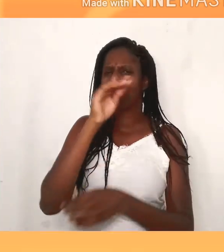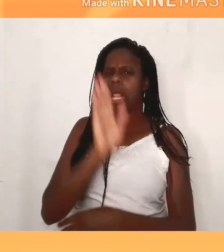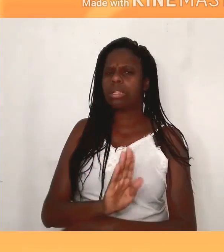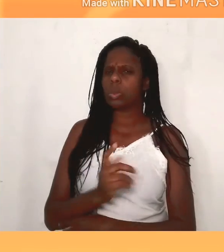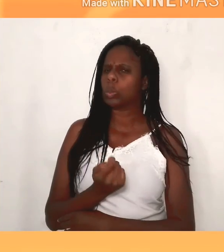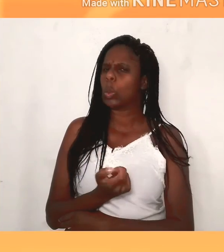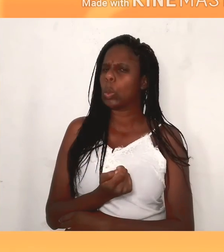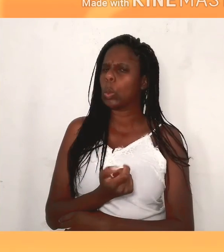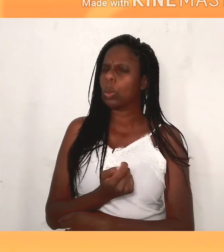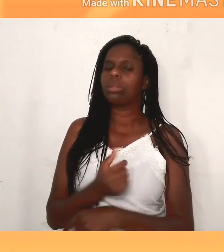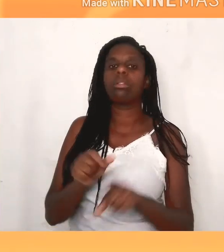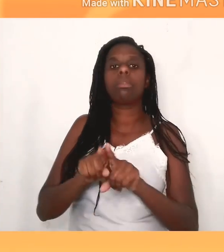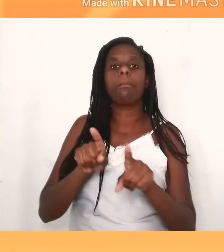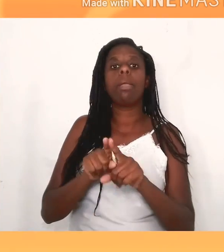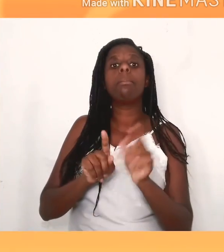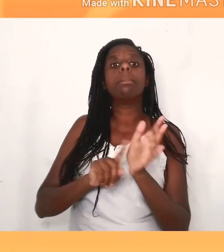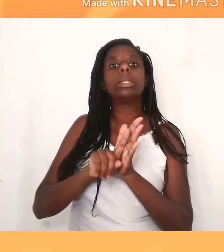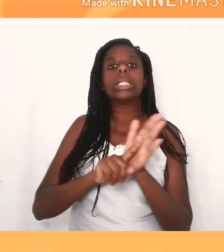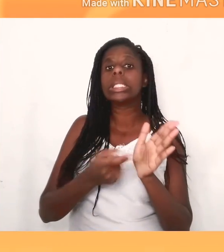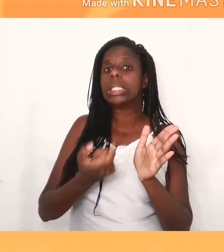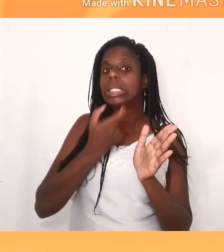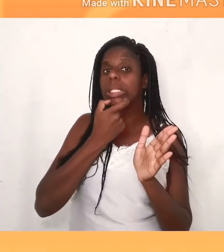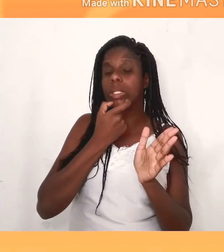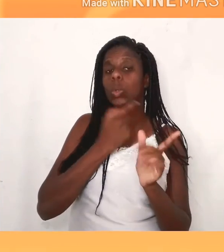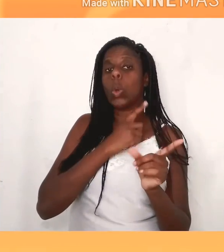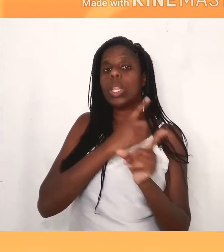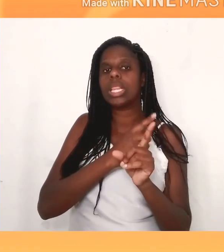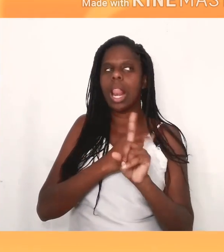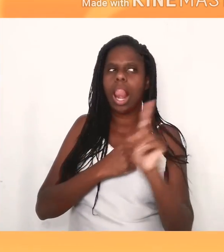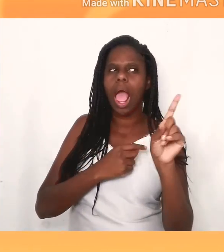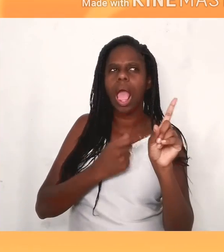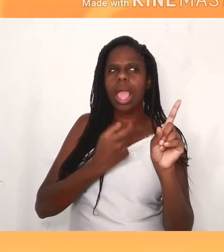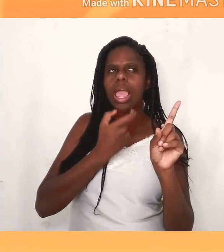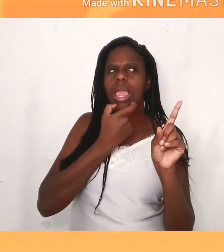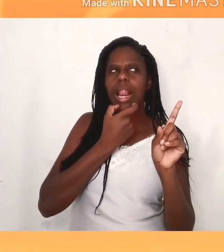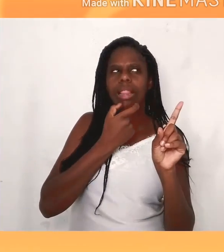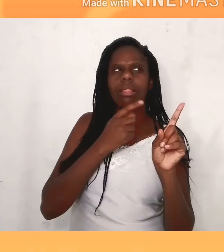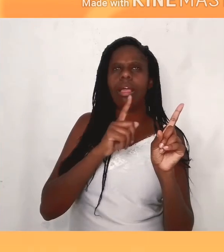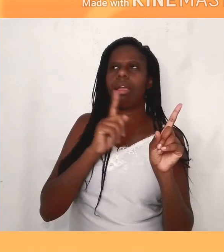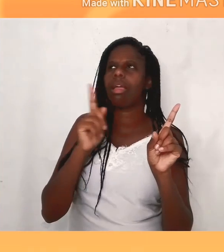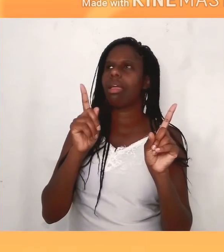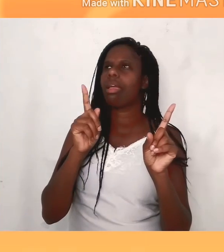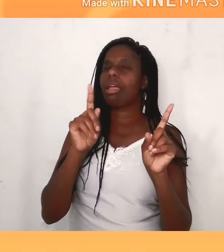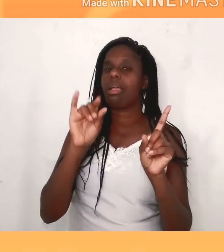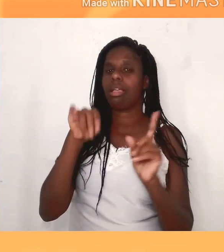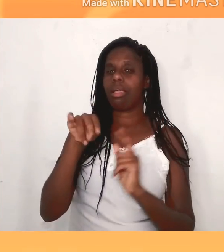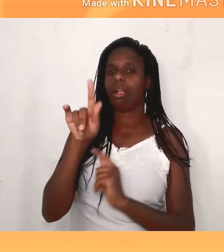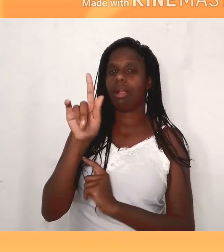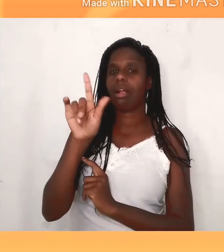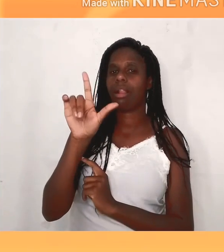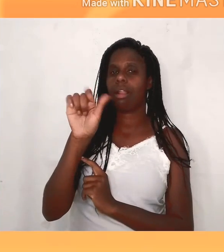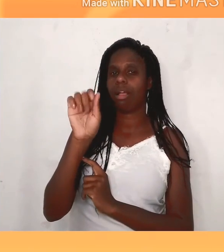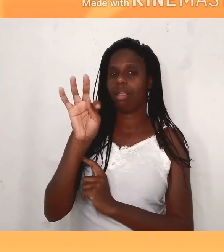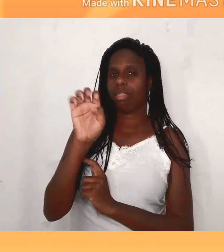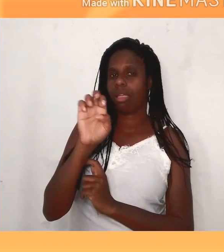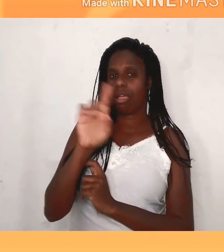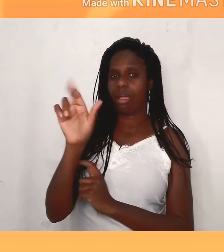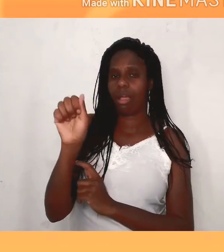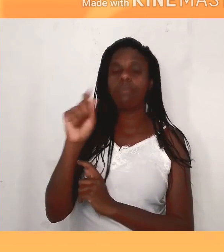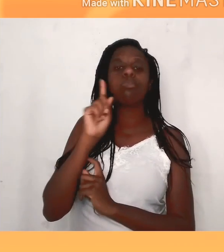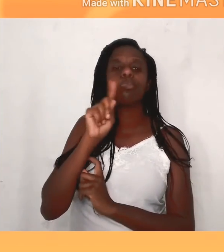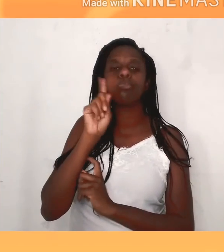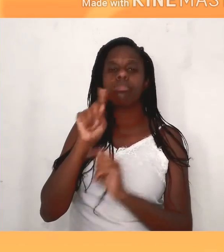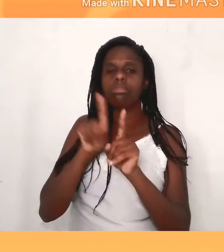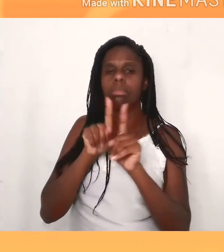Brasil, e pesquisei um pouco em inglês, achei alguma coisa na Inglaterra, Estados Unidos.